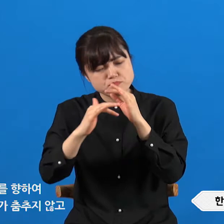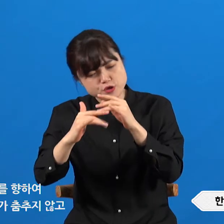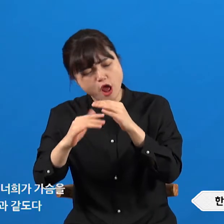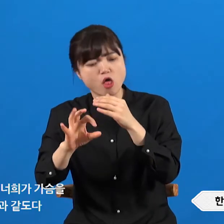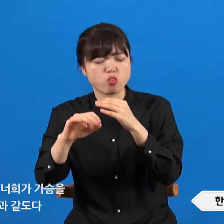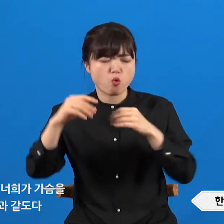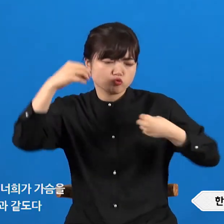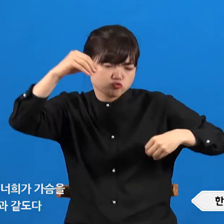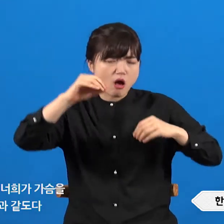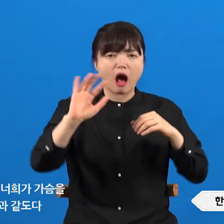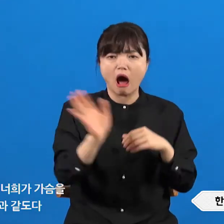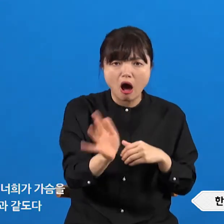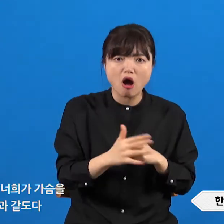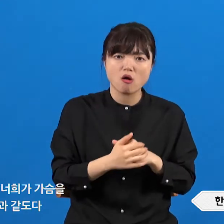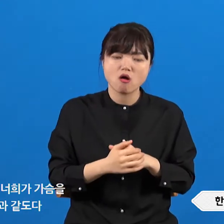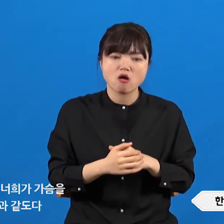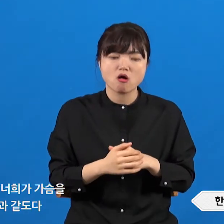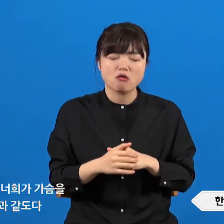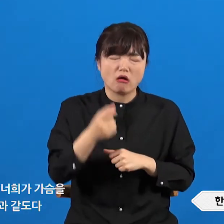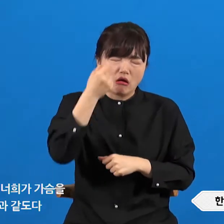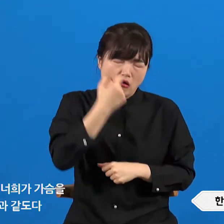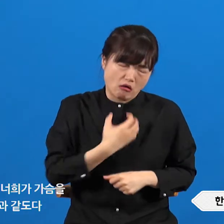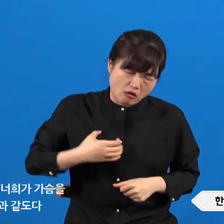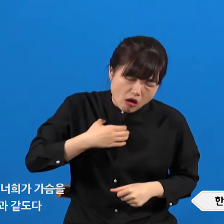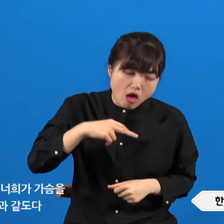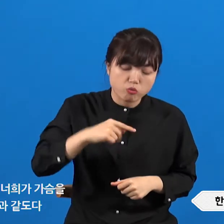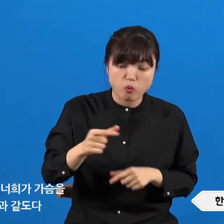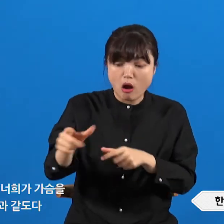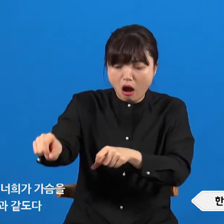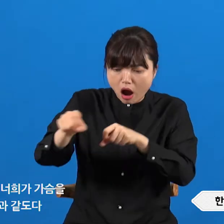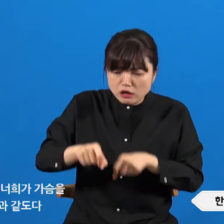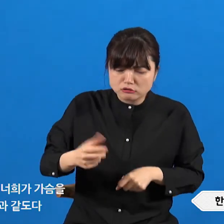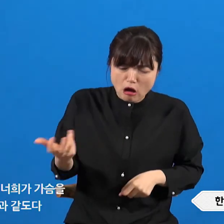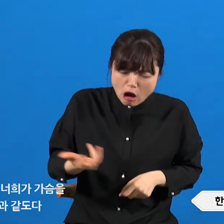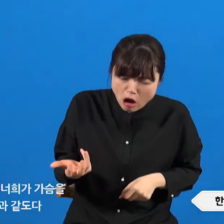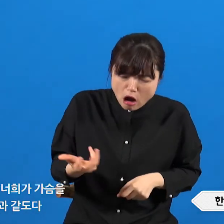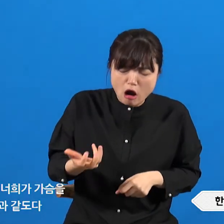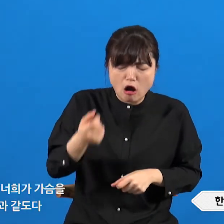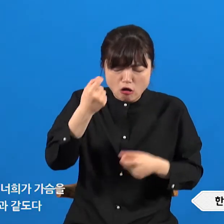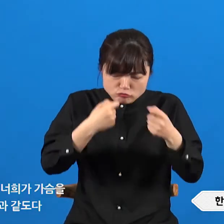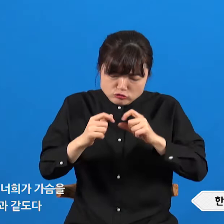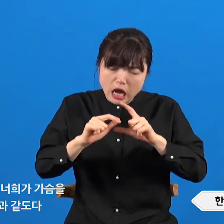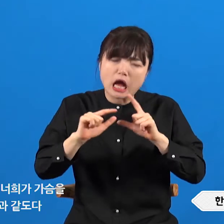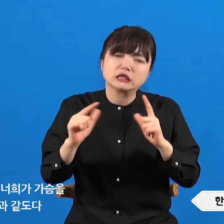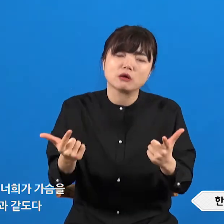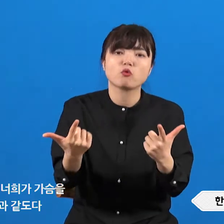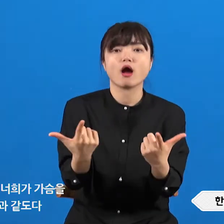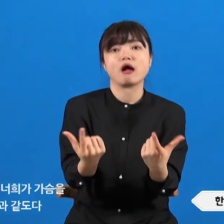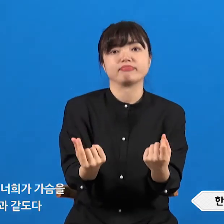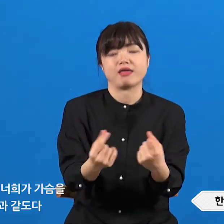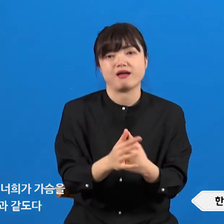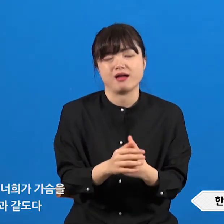너희가 춤추지 않고 우리가 슬피 울어도 너희가 가슴을 치지 아니하였다 함과 같도다.